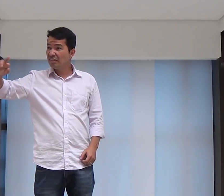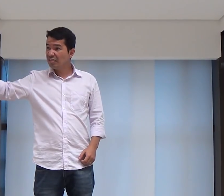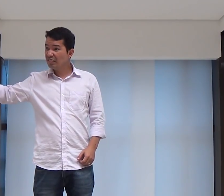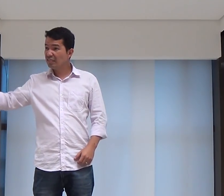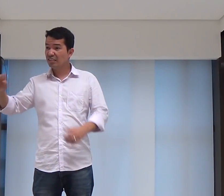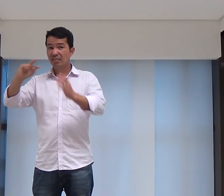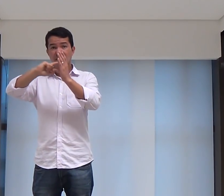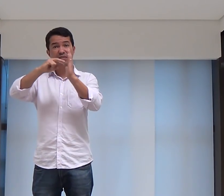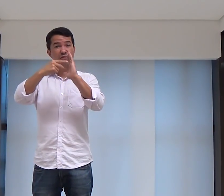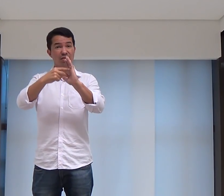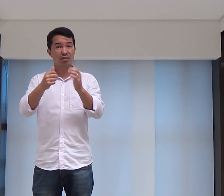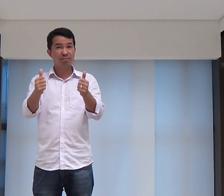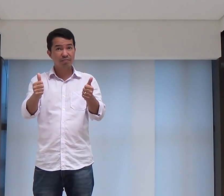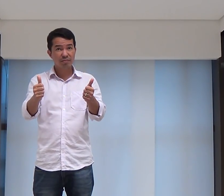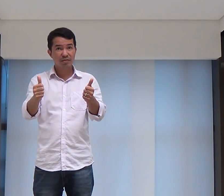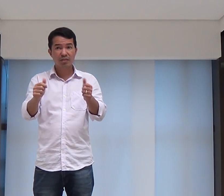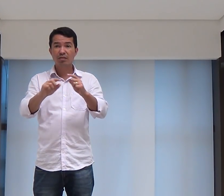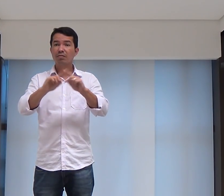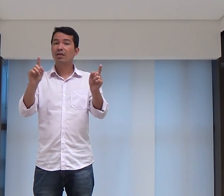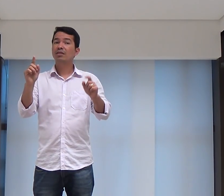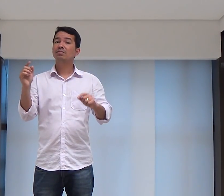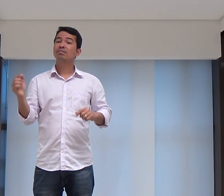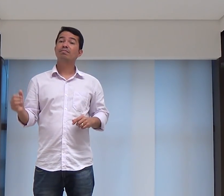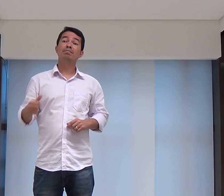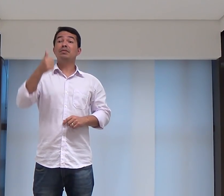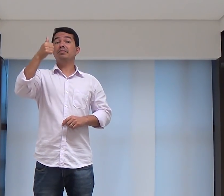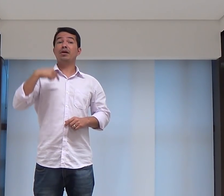Nós aprendemos tantas ilustrações,